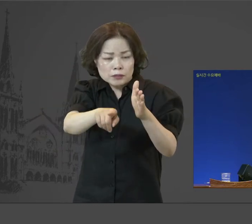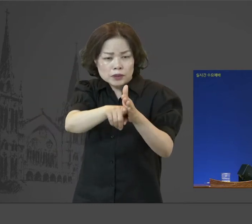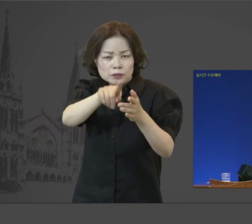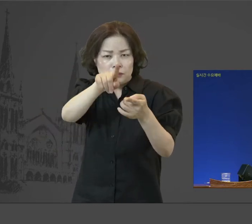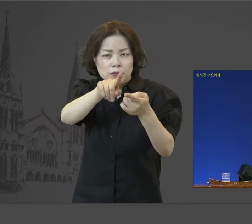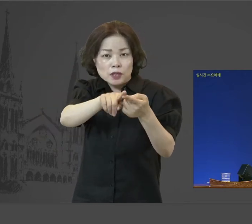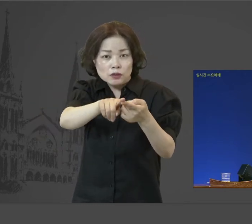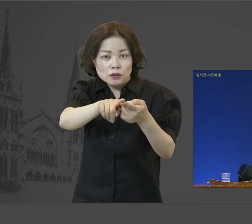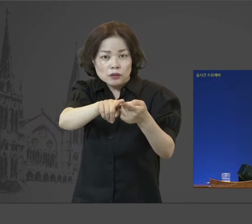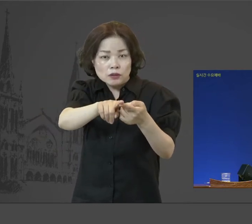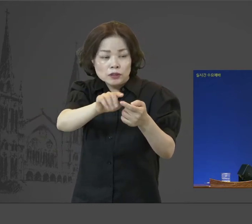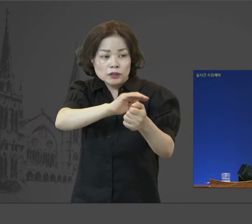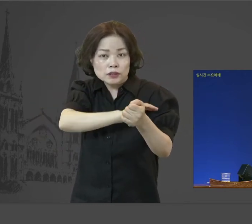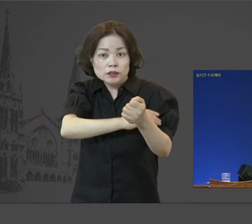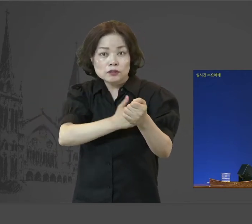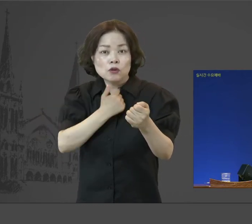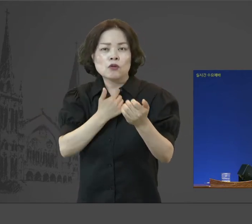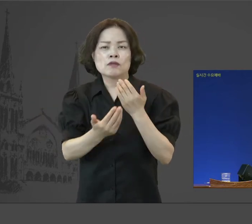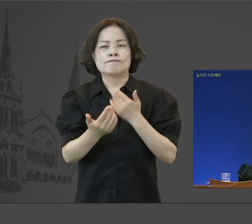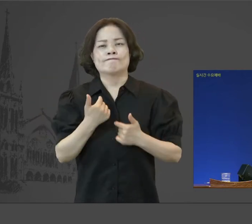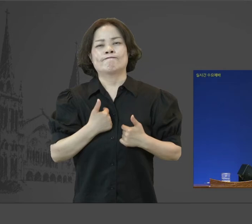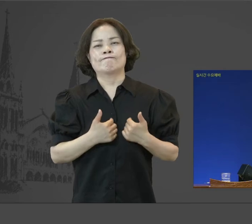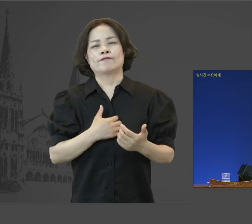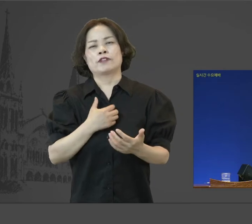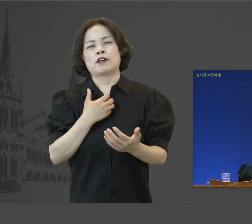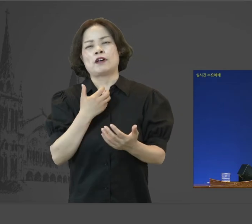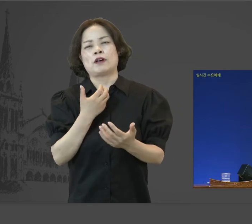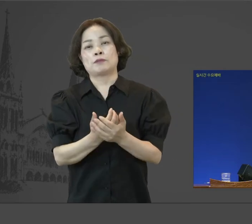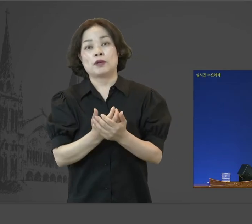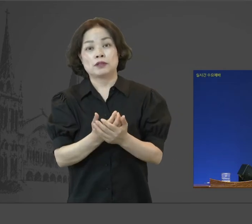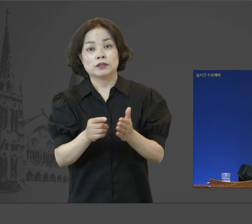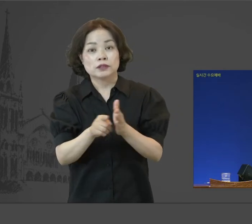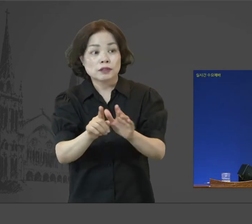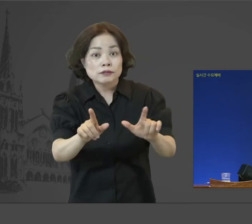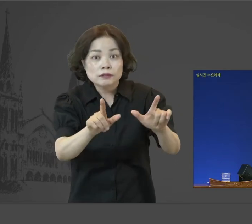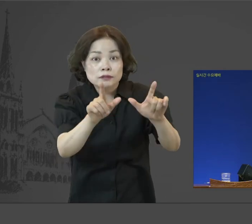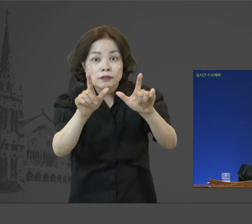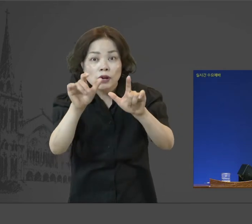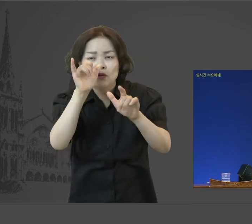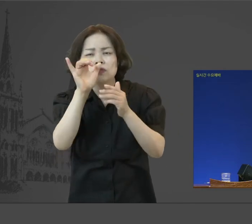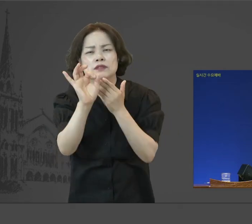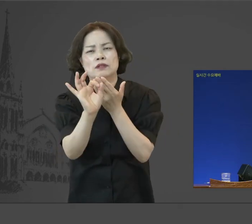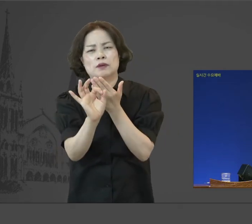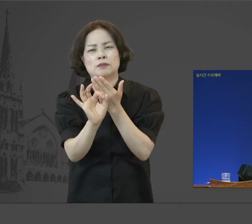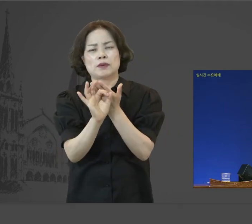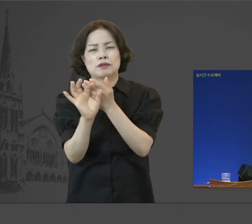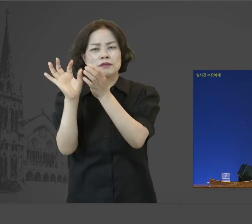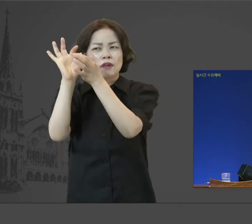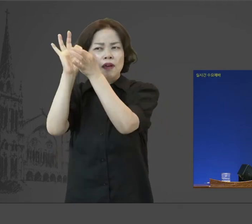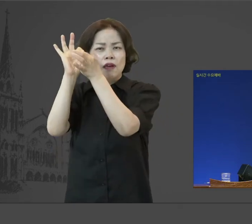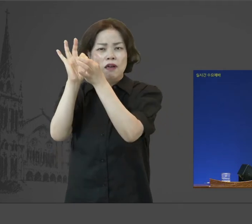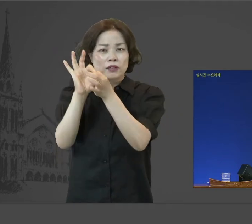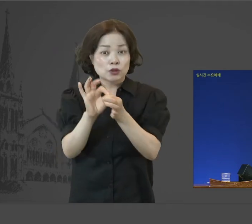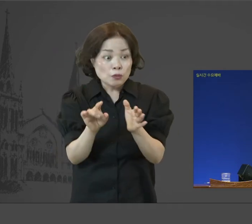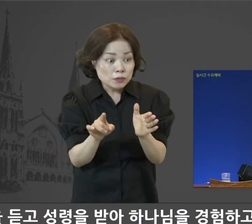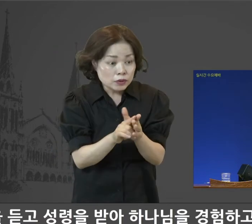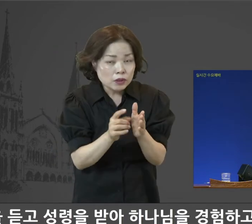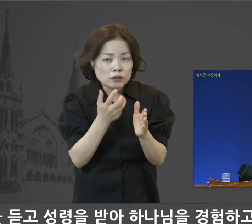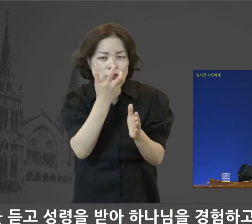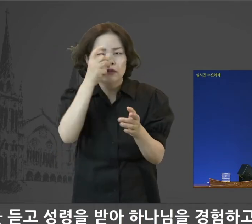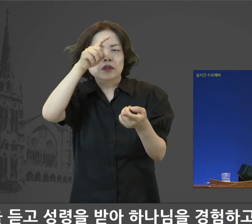하나님의 능력을 경험하고 기쁨과 감격 가운데 신앙생활하고 있다면 계속해서 믿음으로 성령을